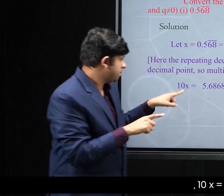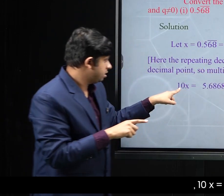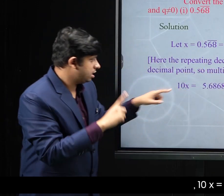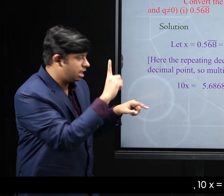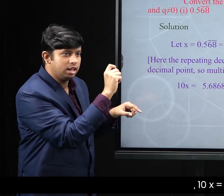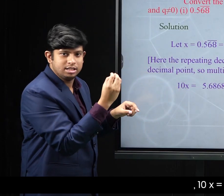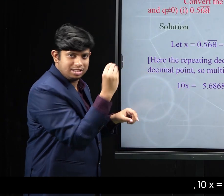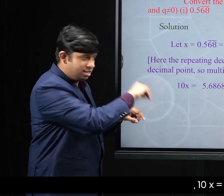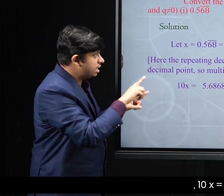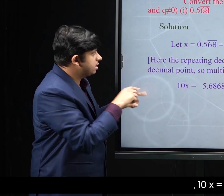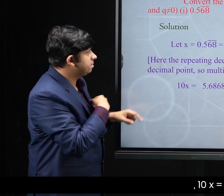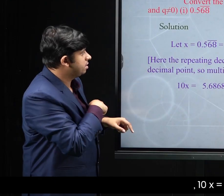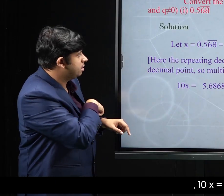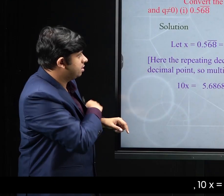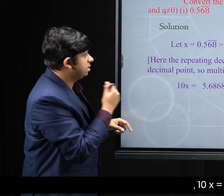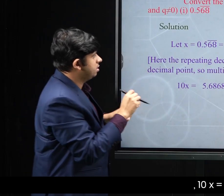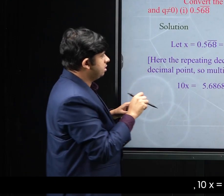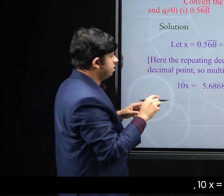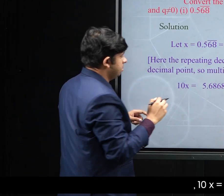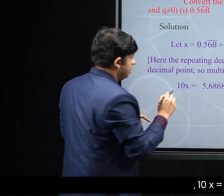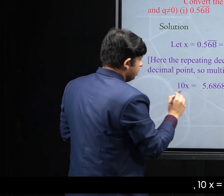10x इज इक्वल्स टू 5.686868।